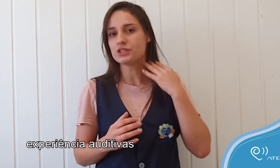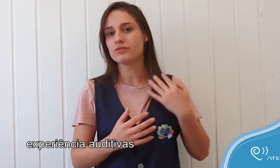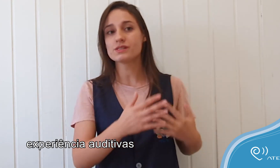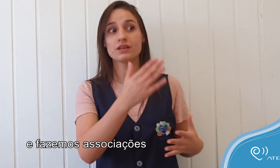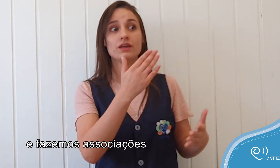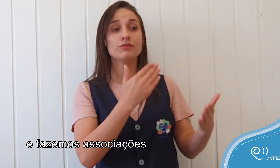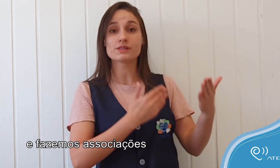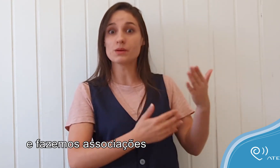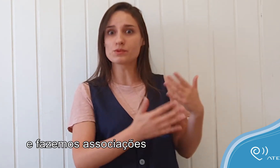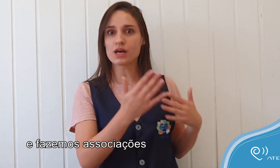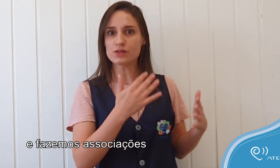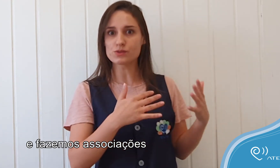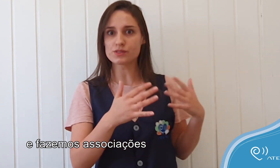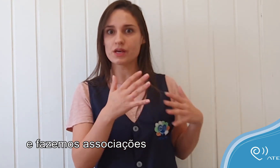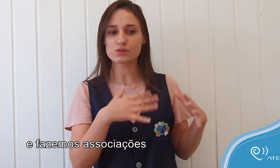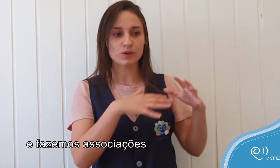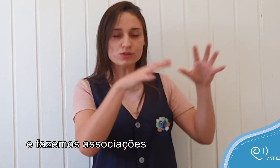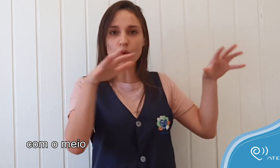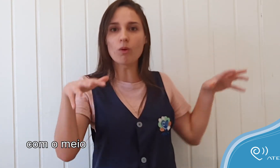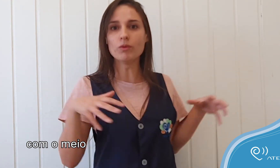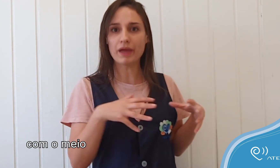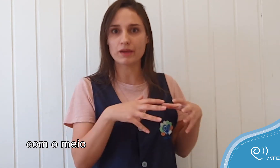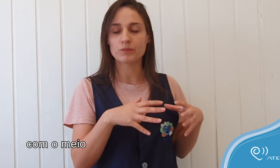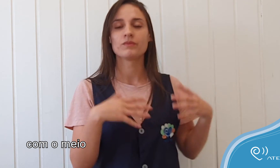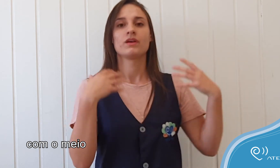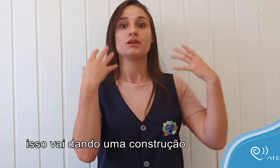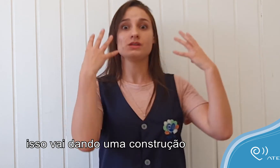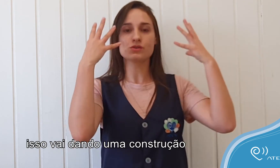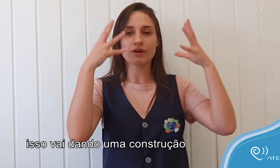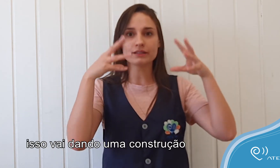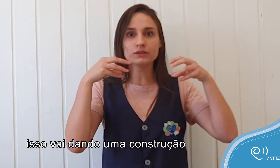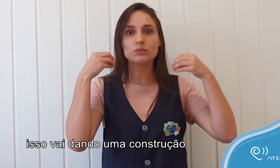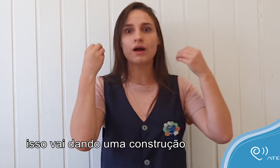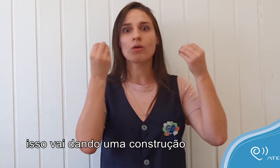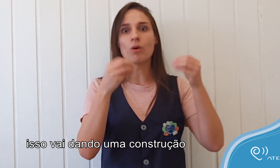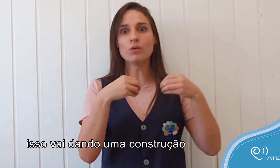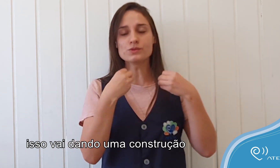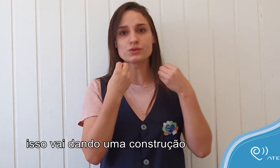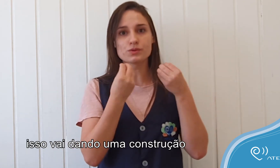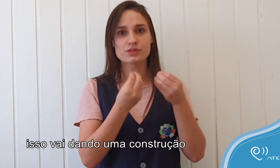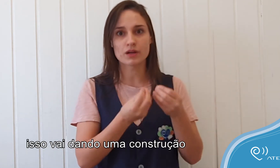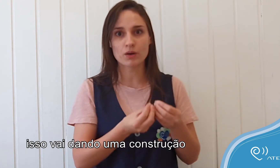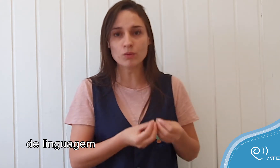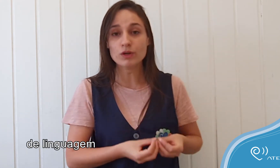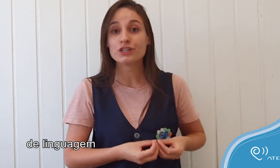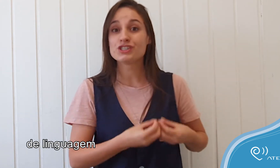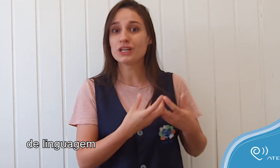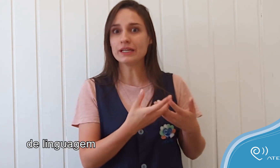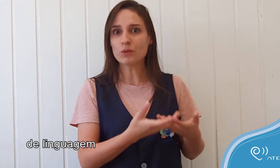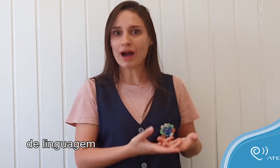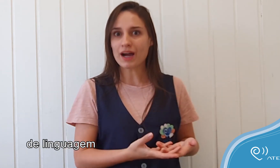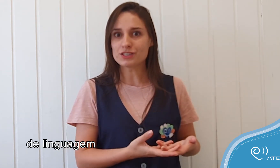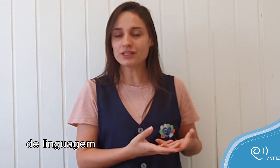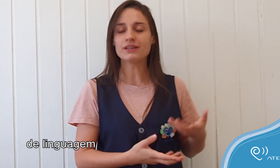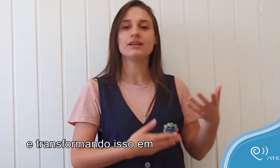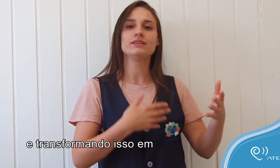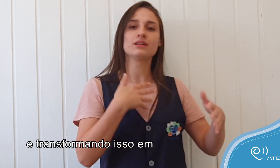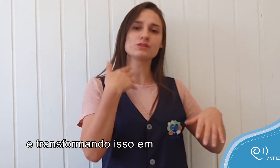auditivas e fazemos associações com o meio. Isso vai dando uma construção de linguagem e